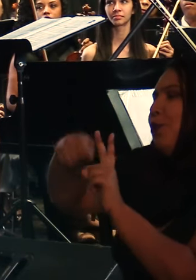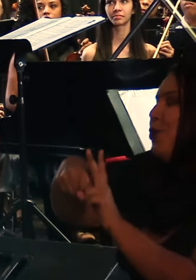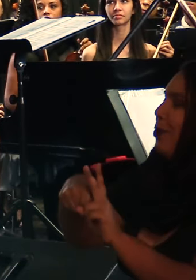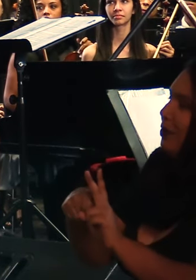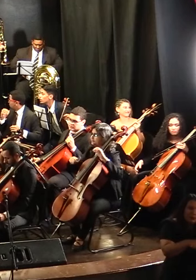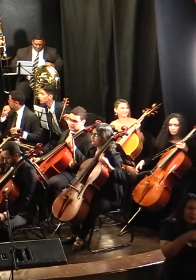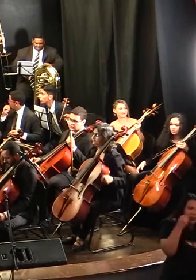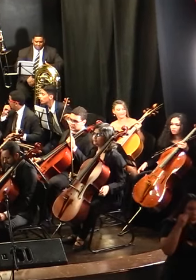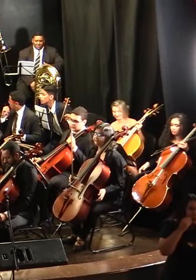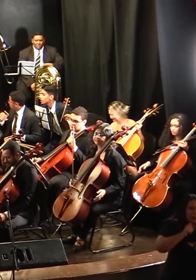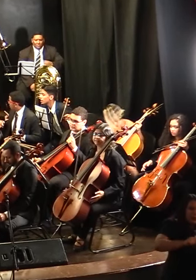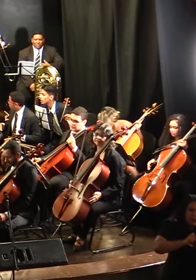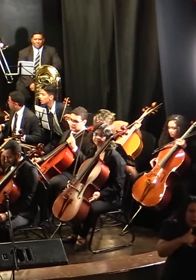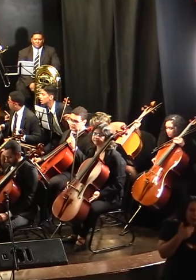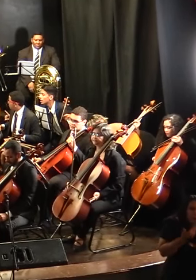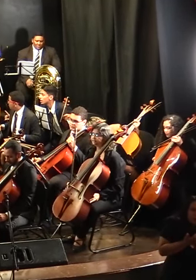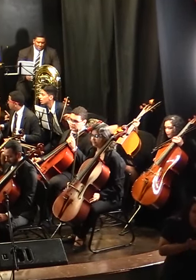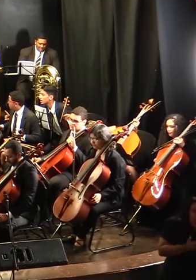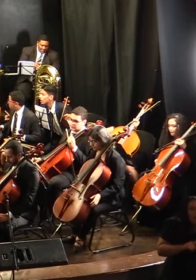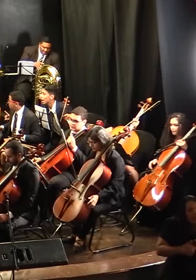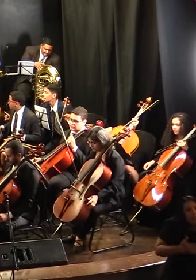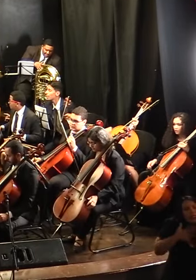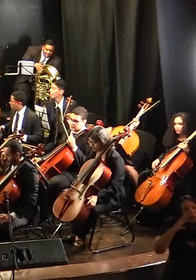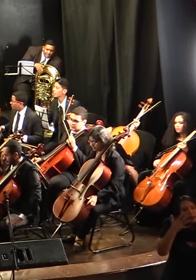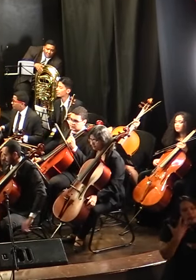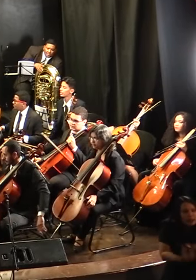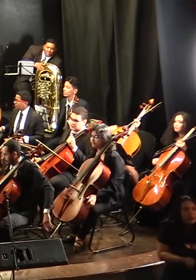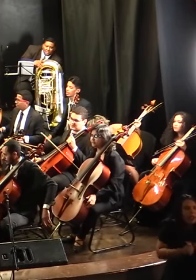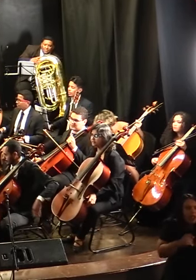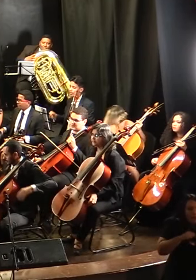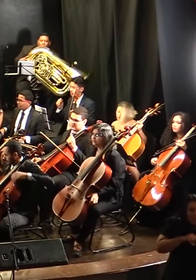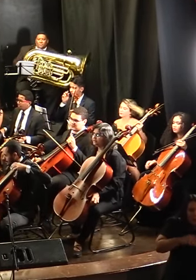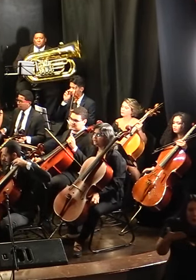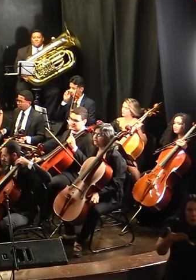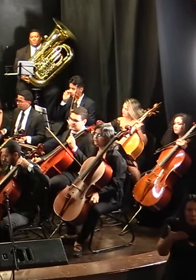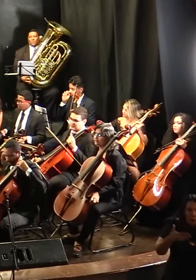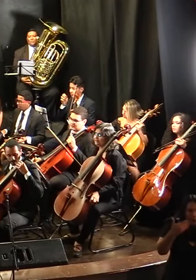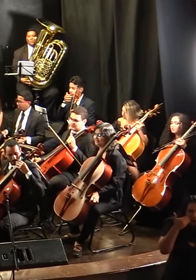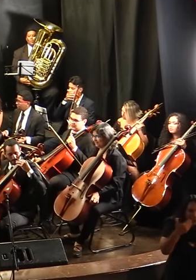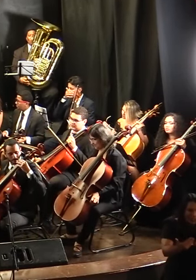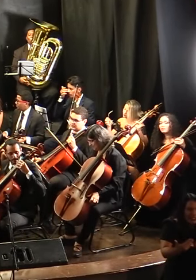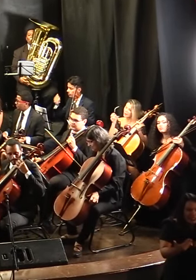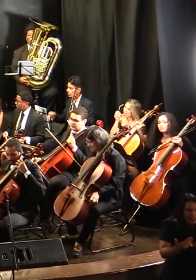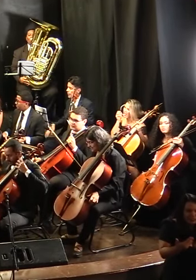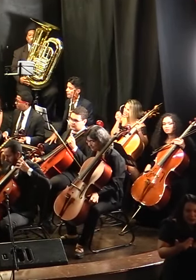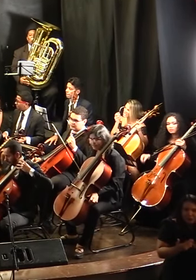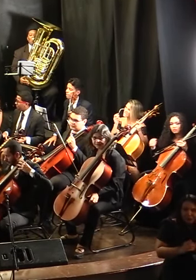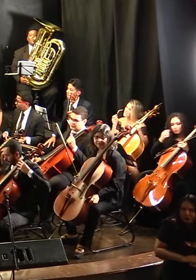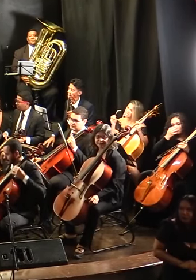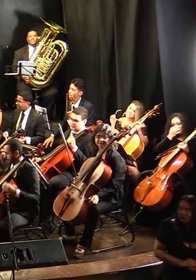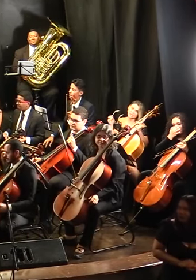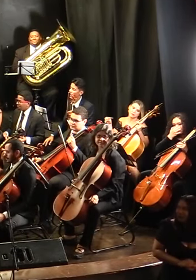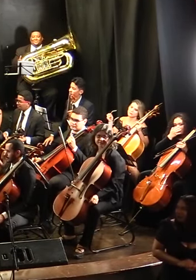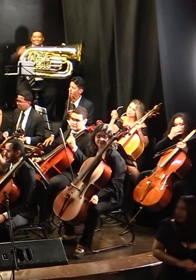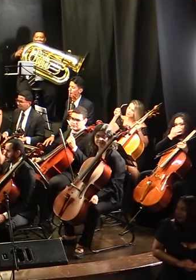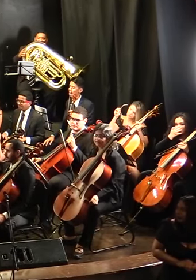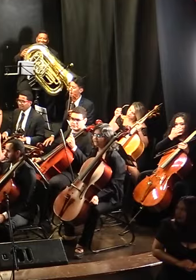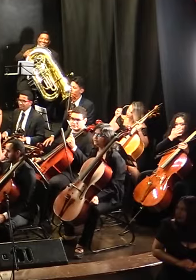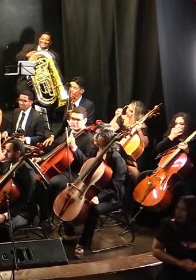aqui. E mesmo assim eles aceitaram o desafio de realizar esse concerto essa noite para você.